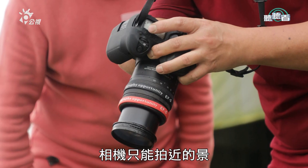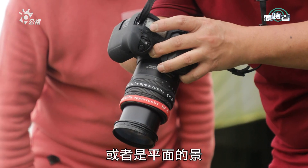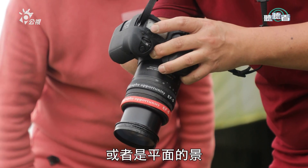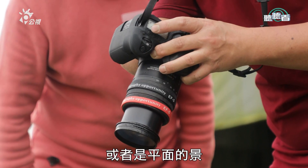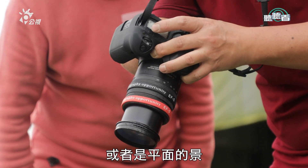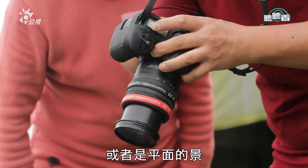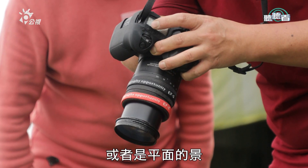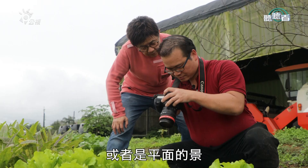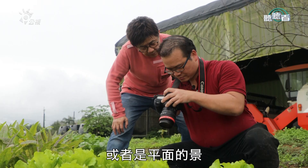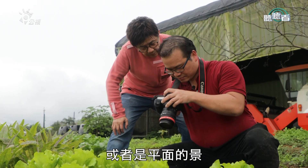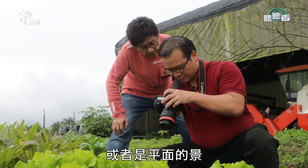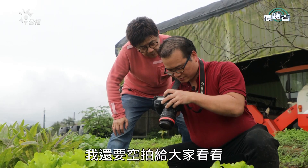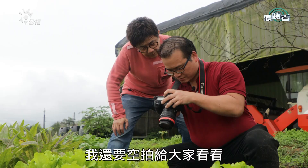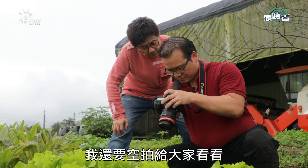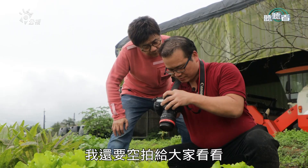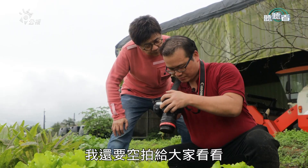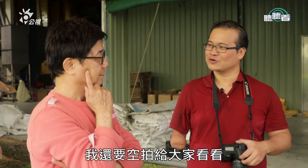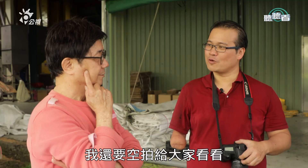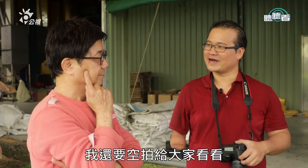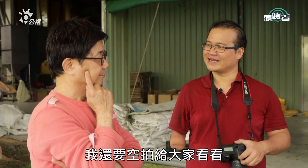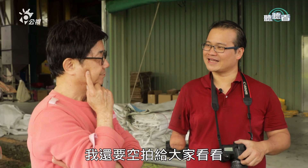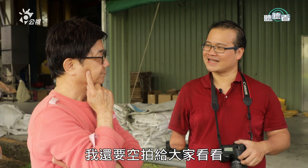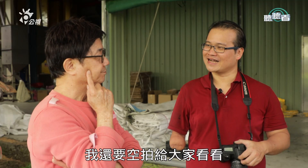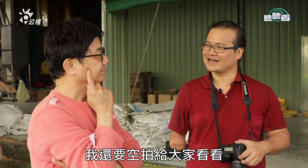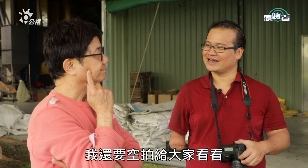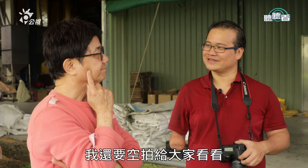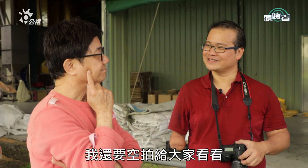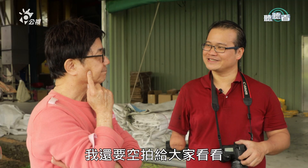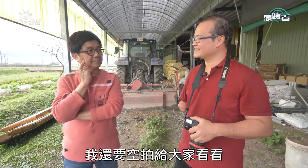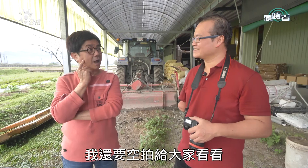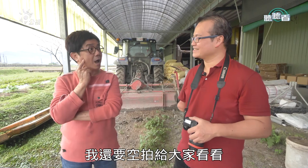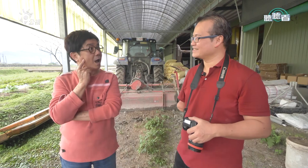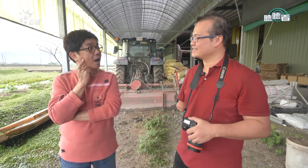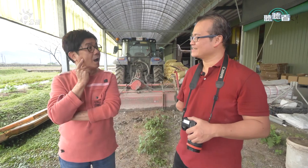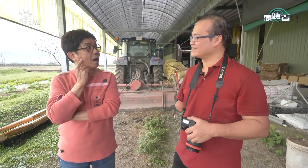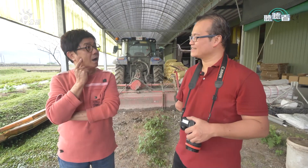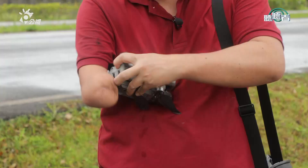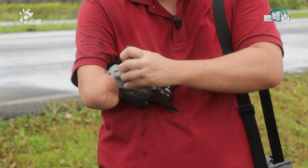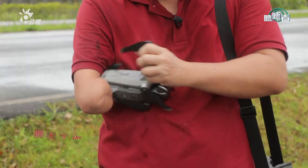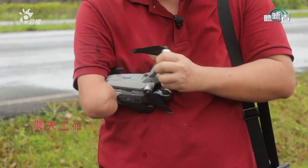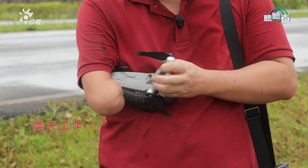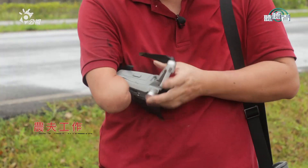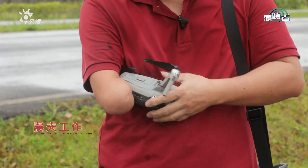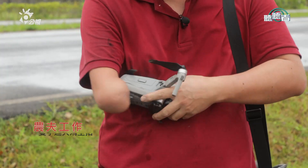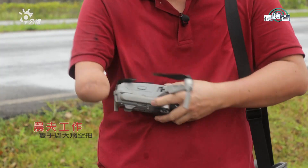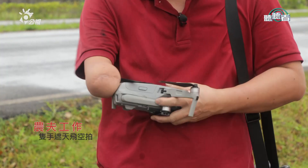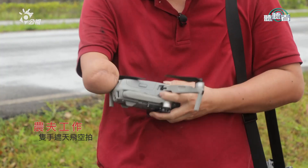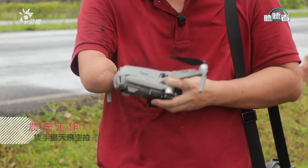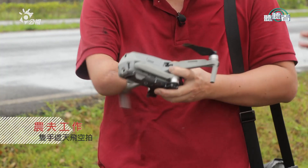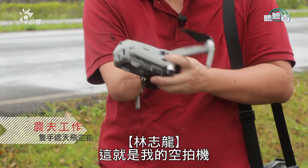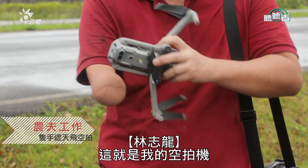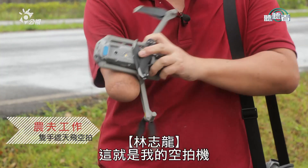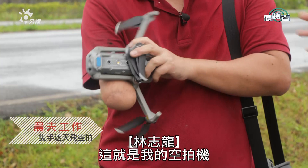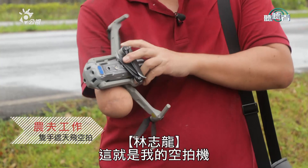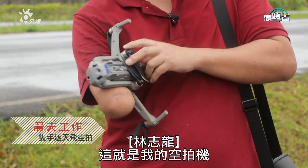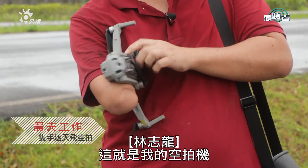景或者是平面的景，我还要空拍给大家看看呢。哇，啊，这就是我的空拍